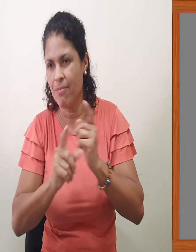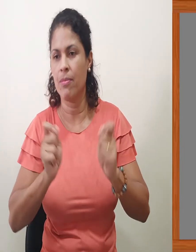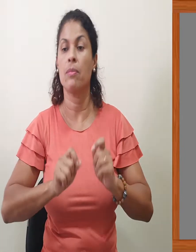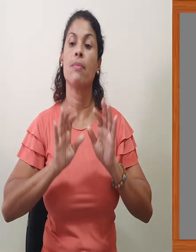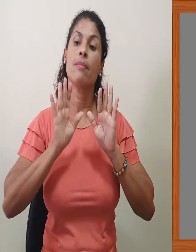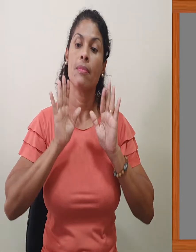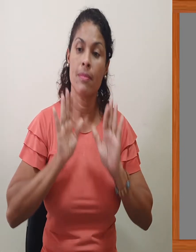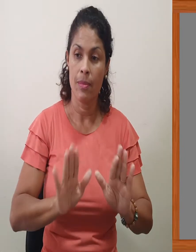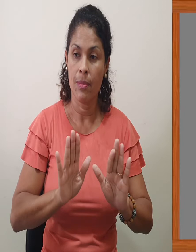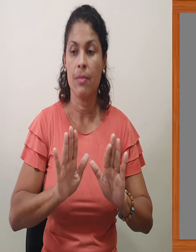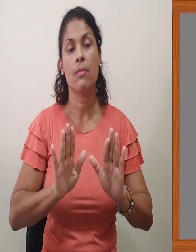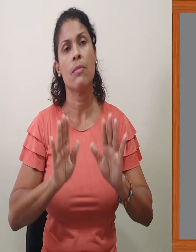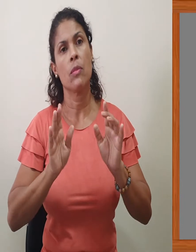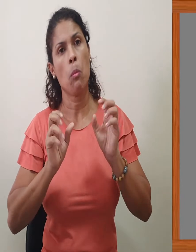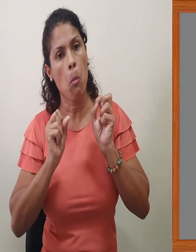radiação solar.